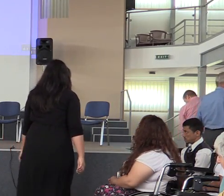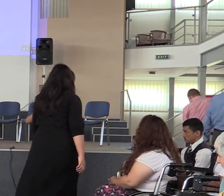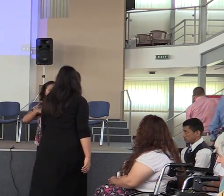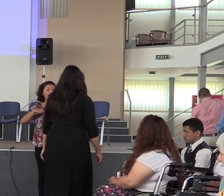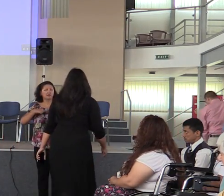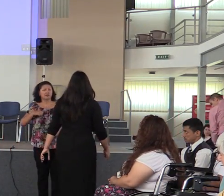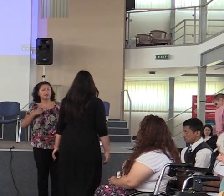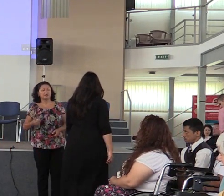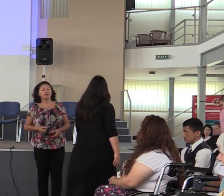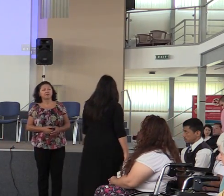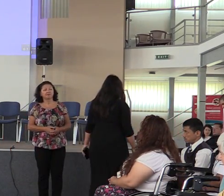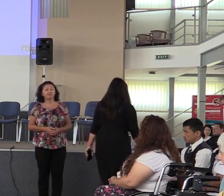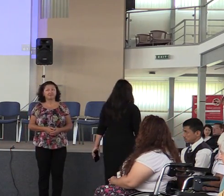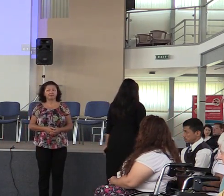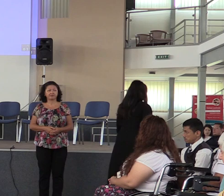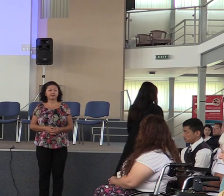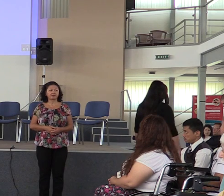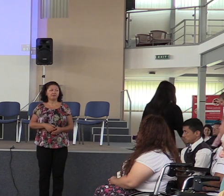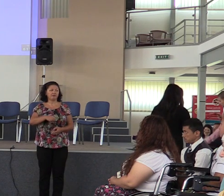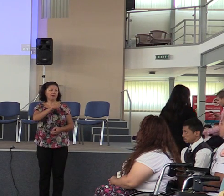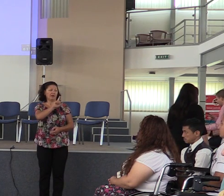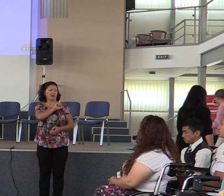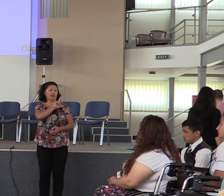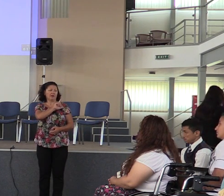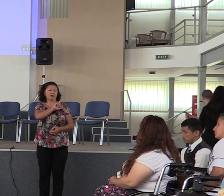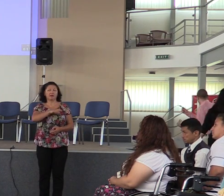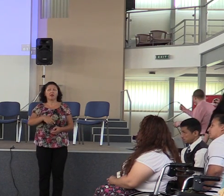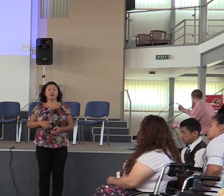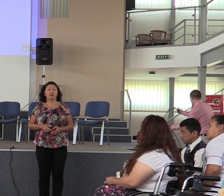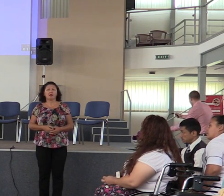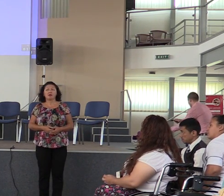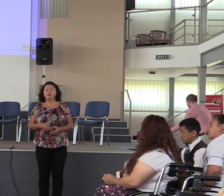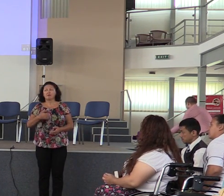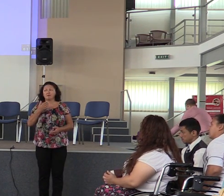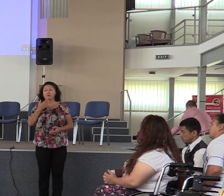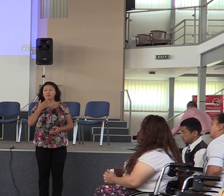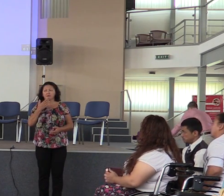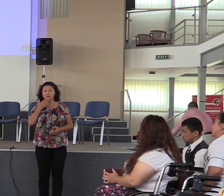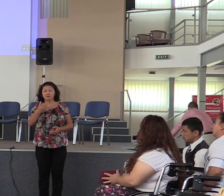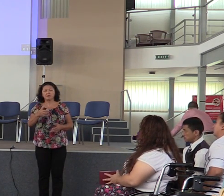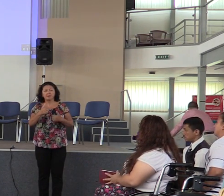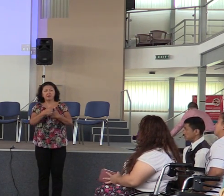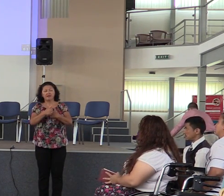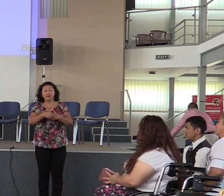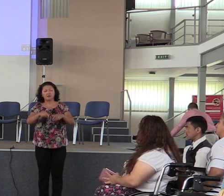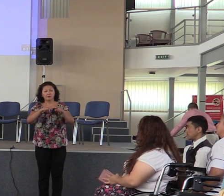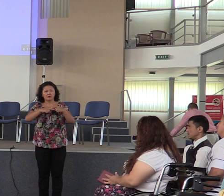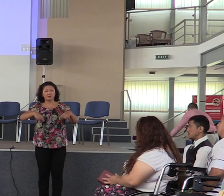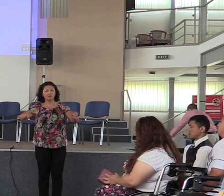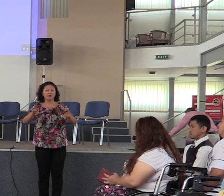Mulțumim că prietenilor noștri pe Facebook, pe pagina Asociației Ripetă și Umblă, care sunt în direct și ne urmăresc.